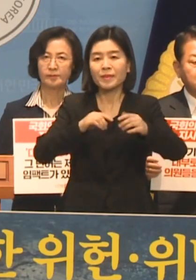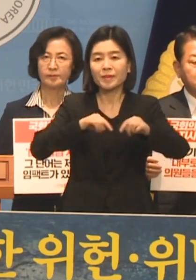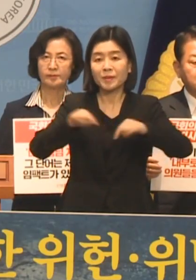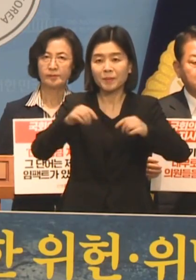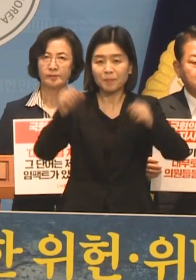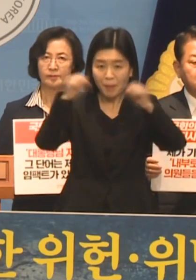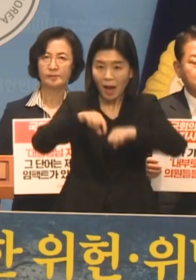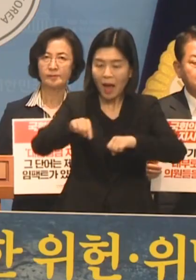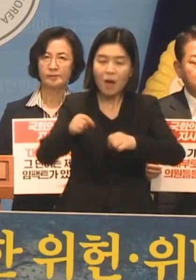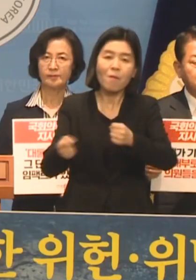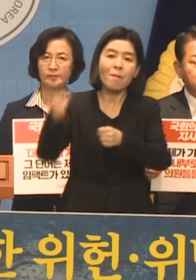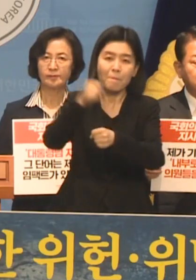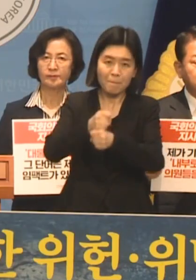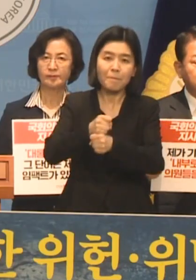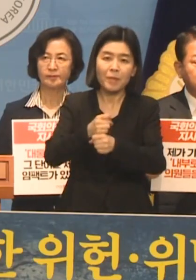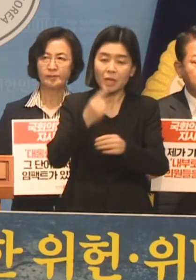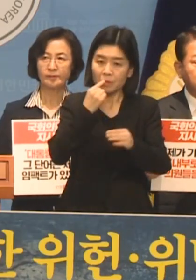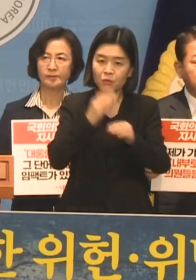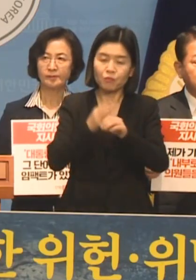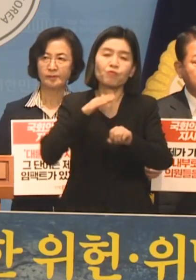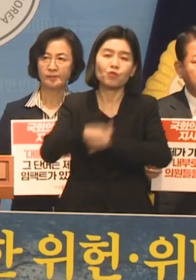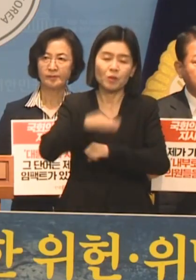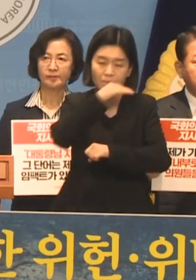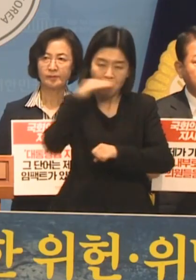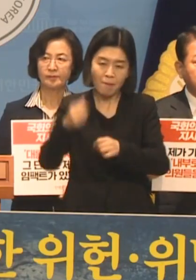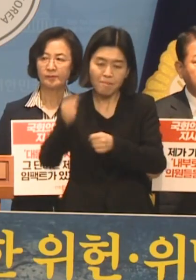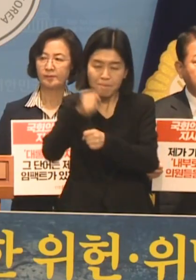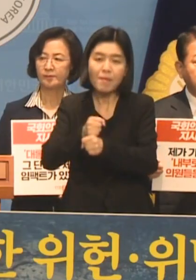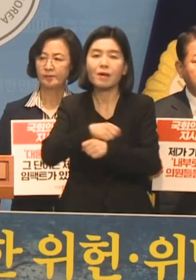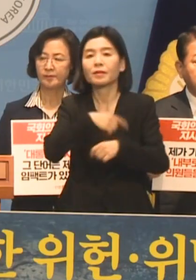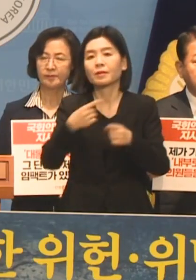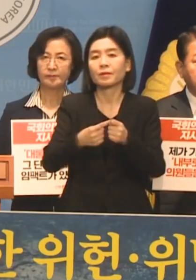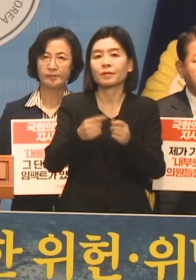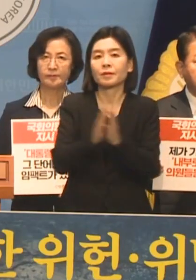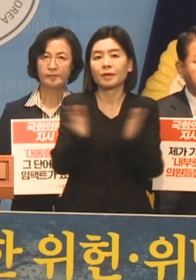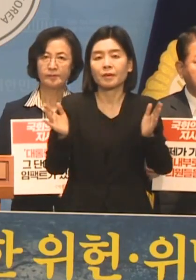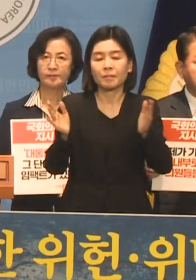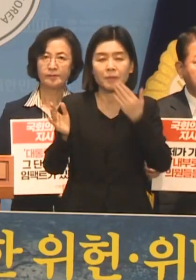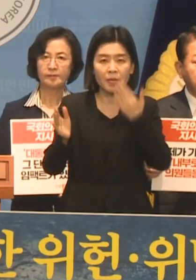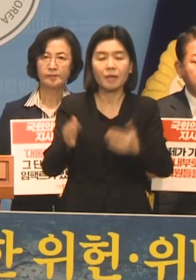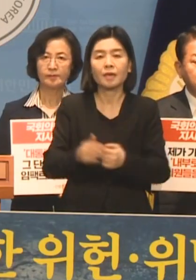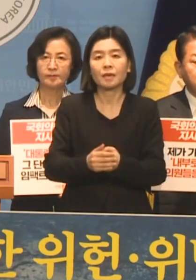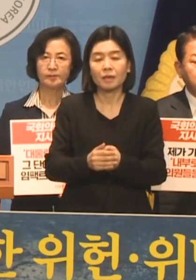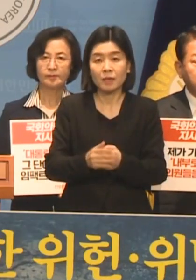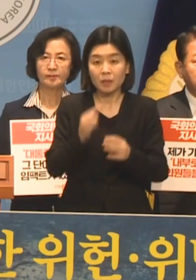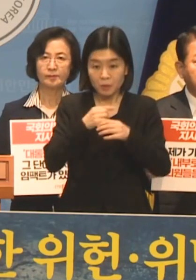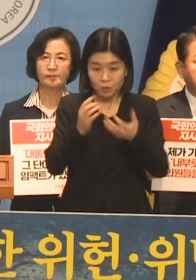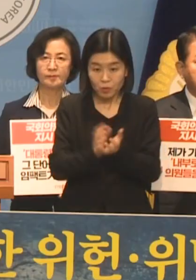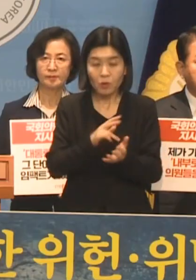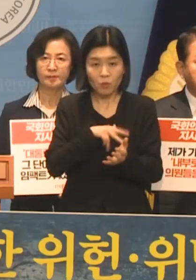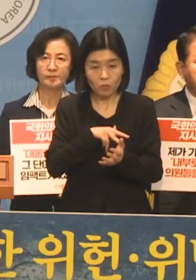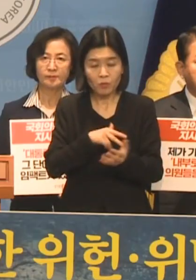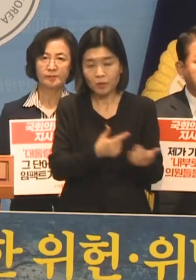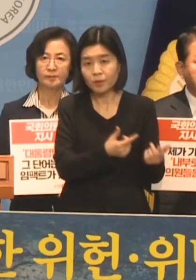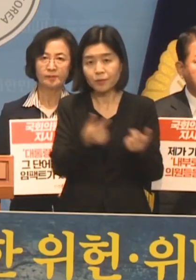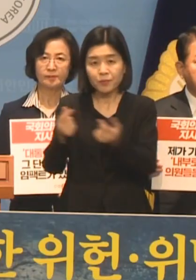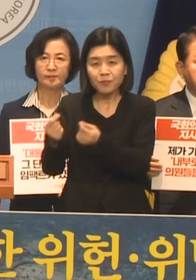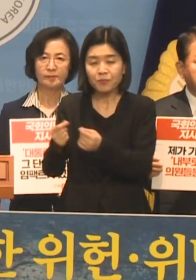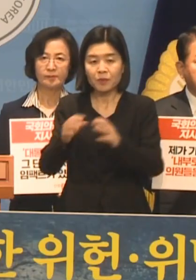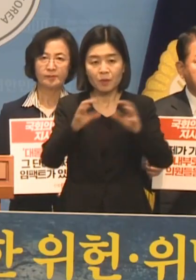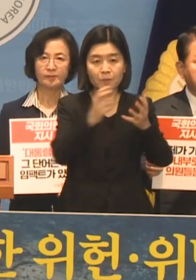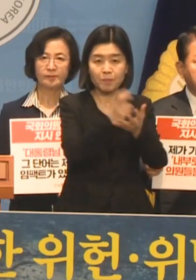무너진 민주주의를 바로 세우기 위한 첫걸음입니다. 내란 국조특위 민주당 소속위원 일동은